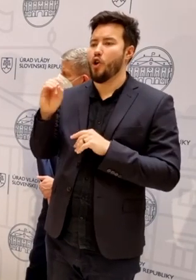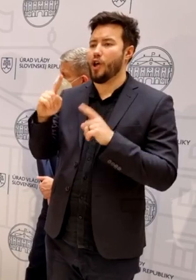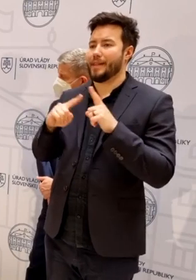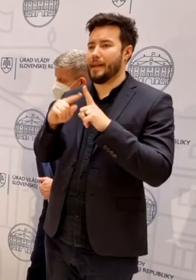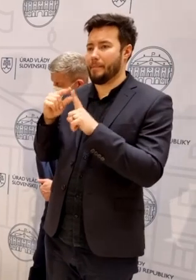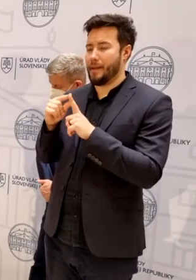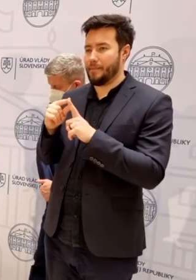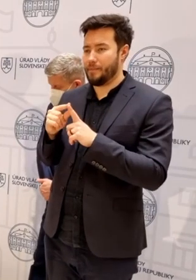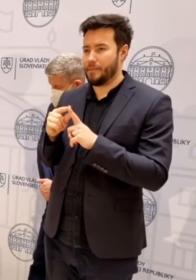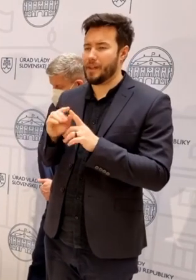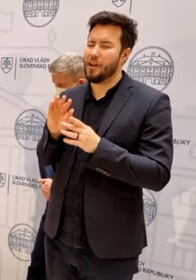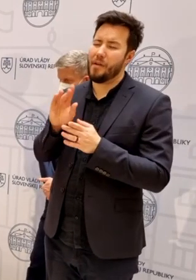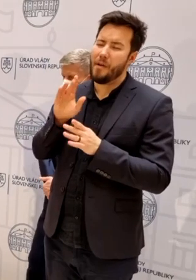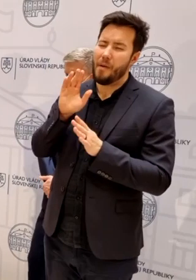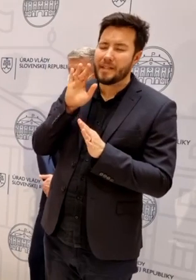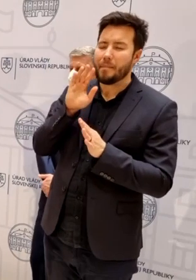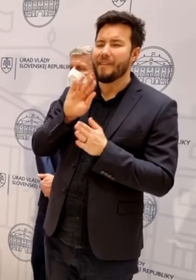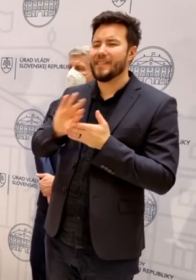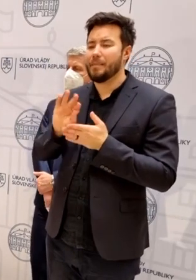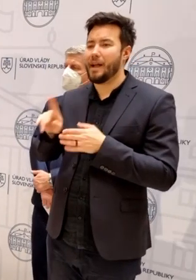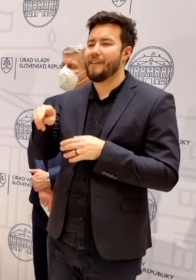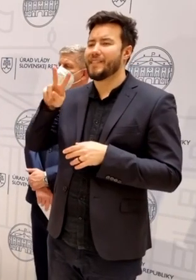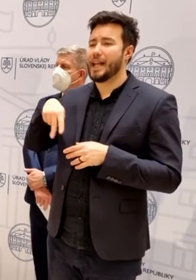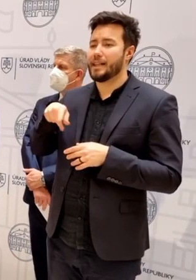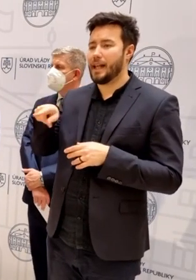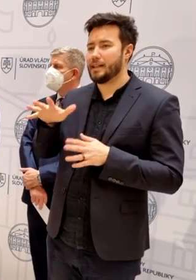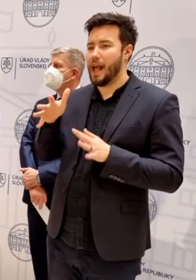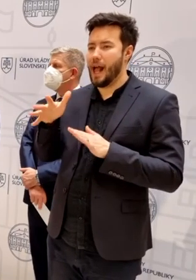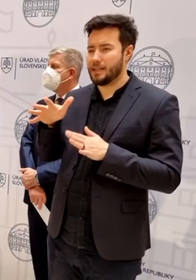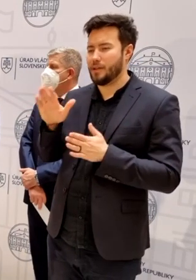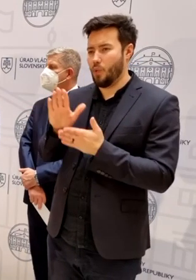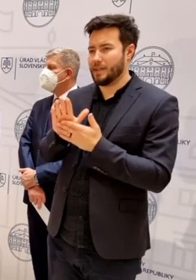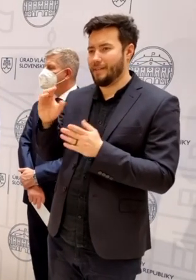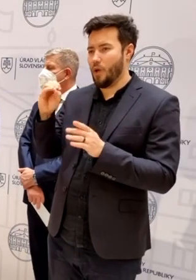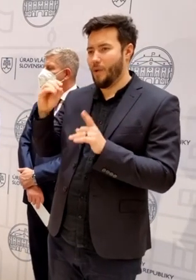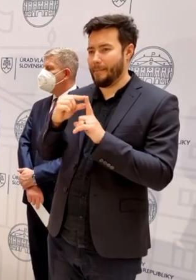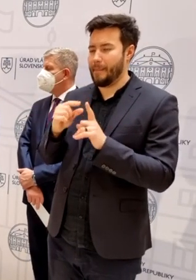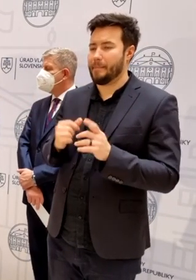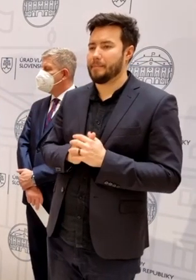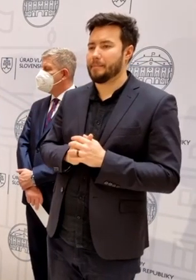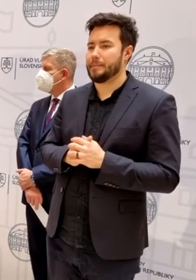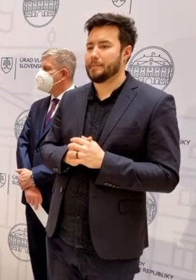Viedni myslím, že ešte pretrvá nejakú dobu režim OP.